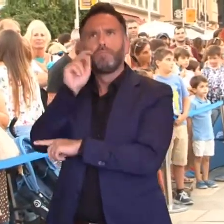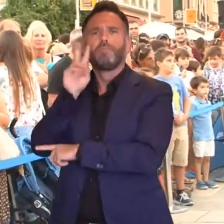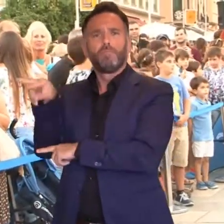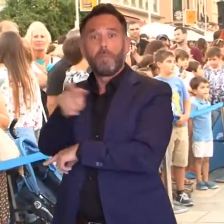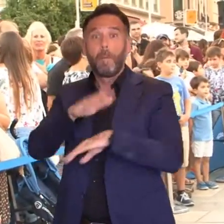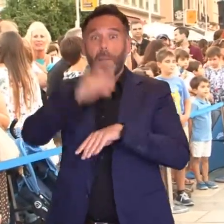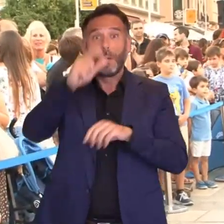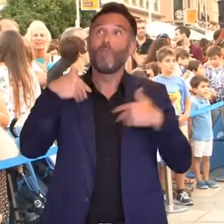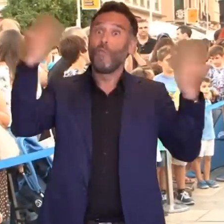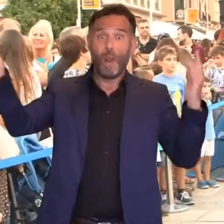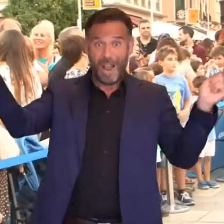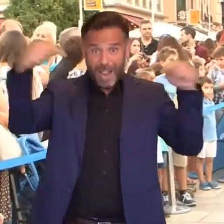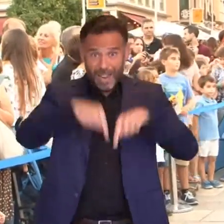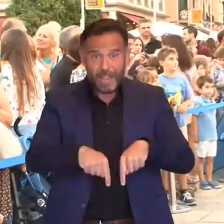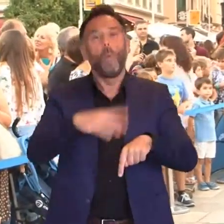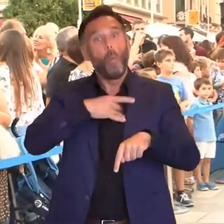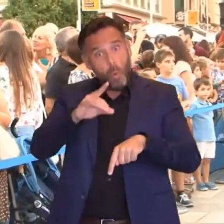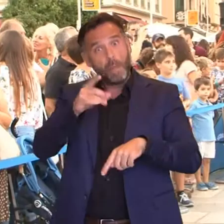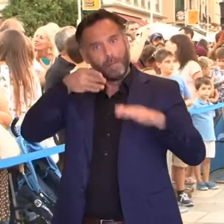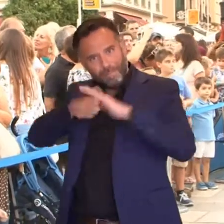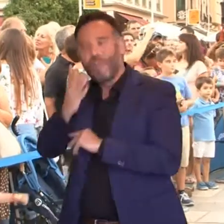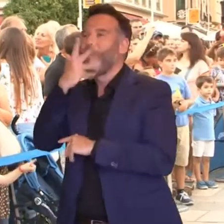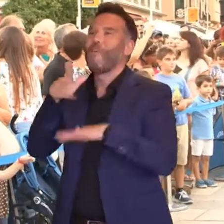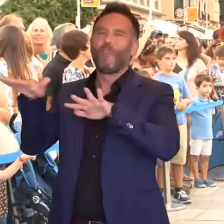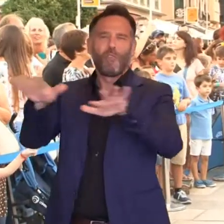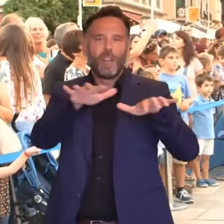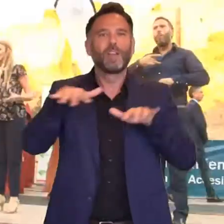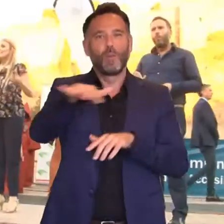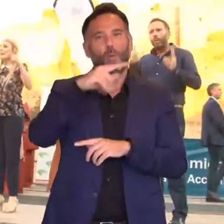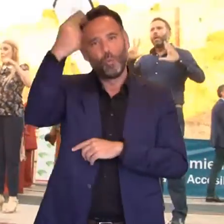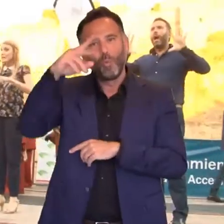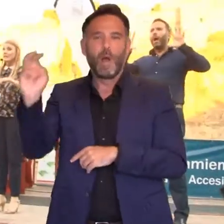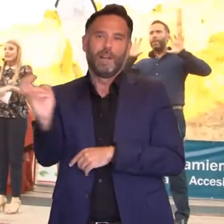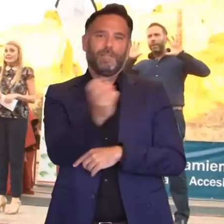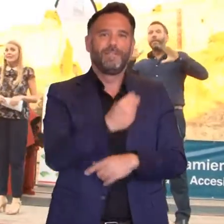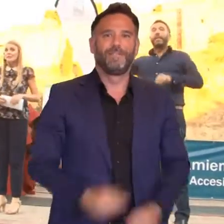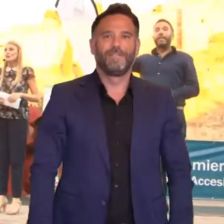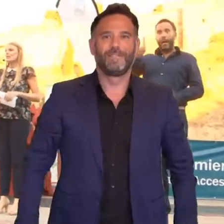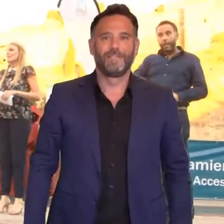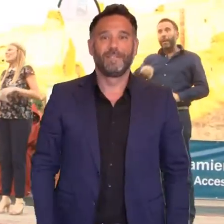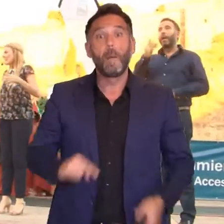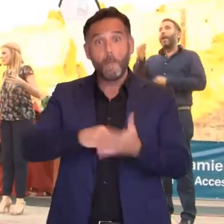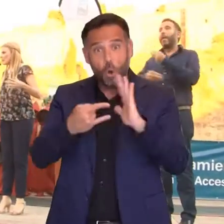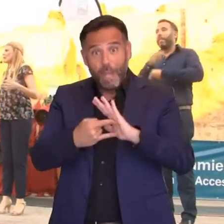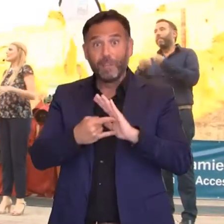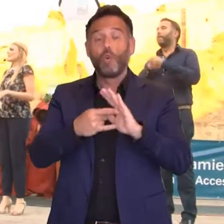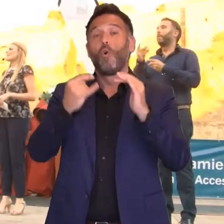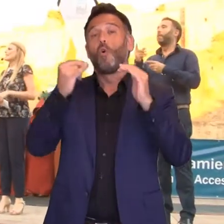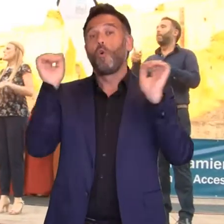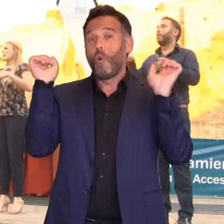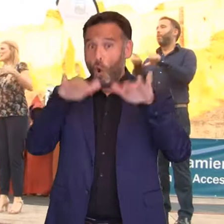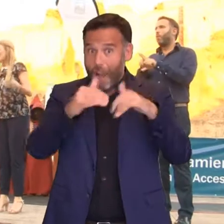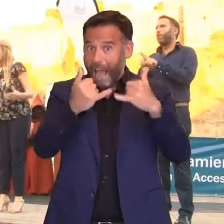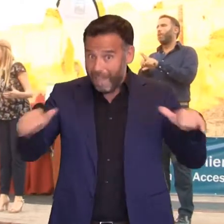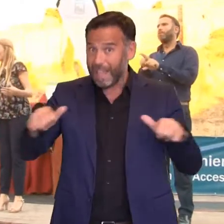guiadas para que los participantes que así lo deseen puedan conocer nuestros espacios turísticos y culturales. El proyecto Jornada de